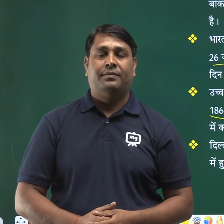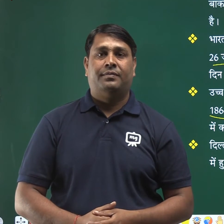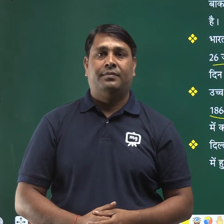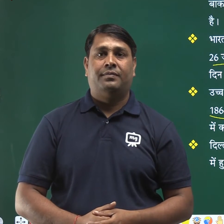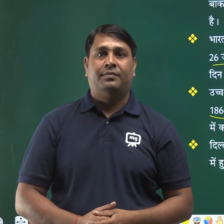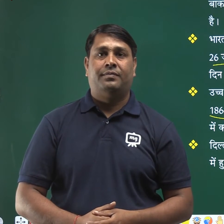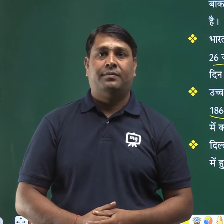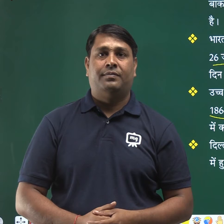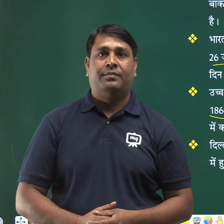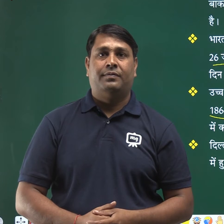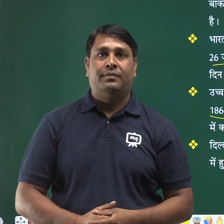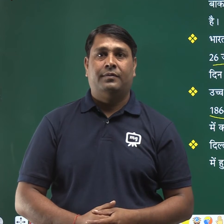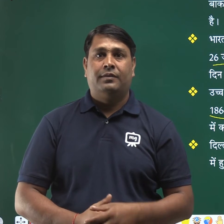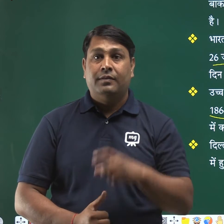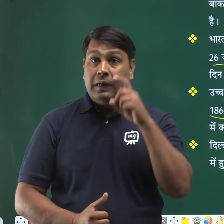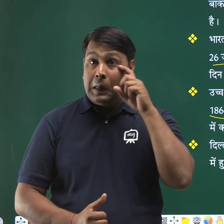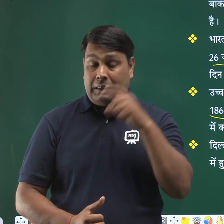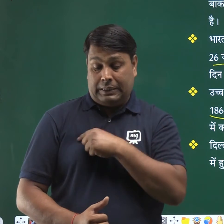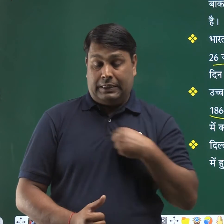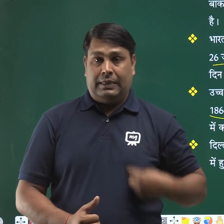और मद्रास में की गई।